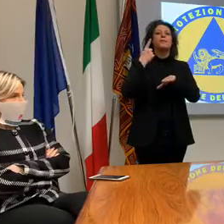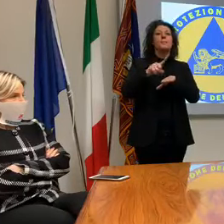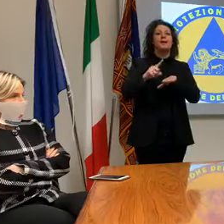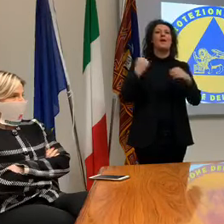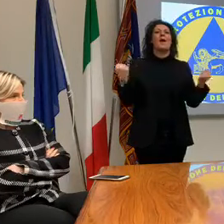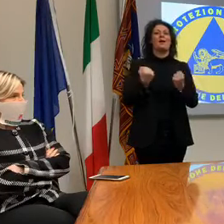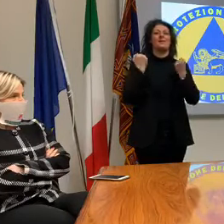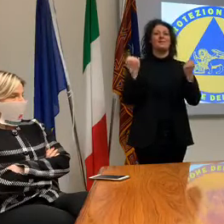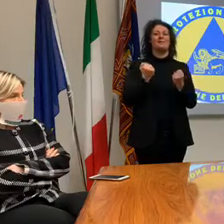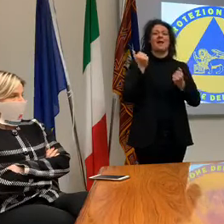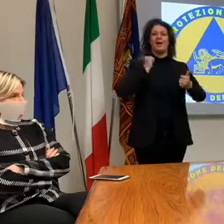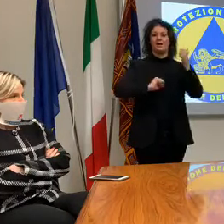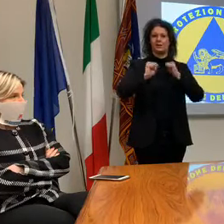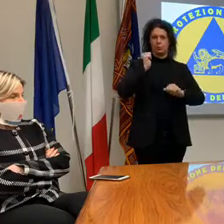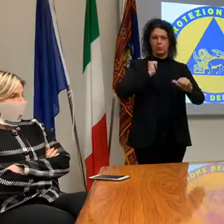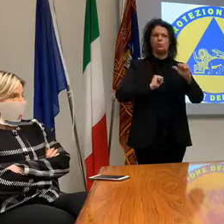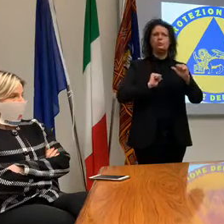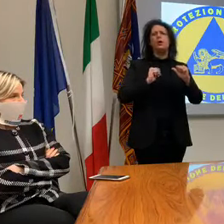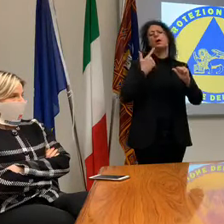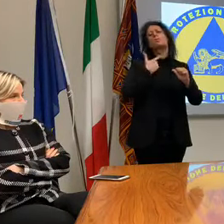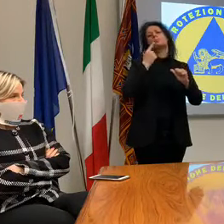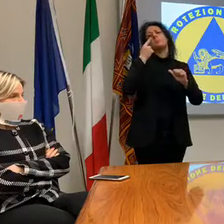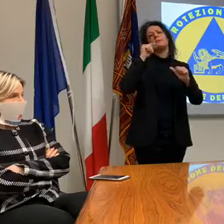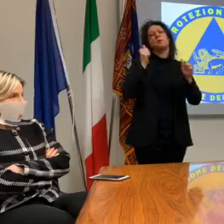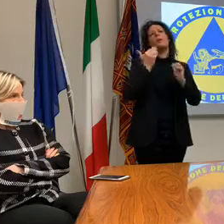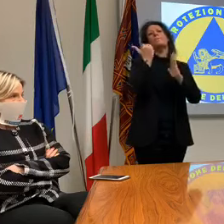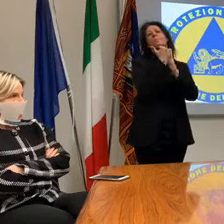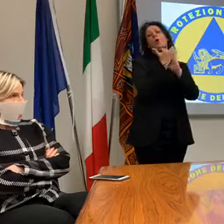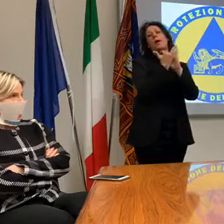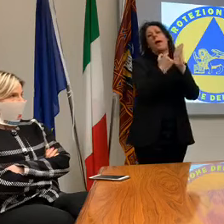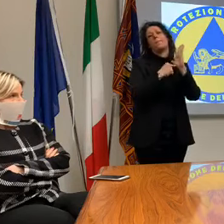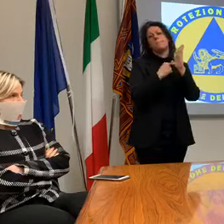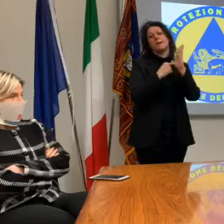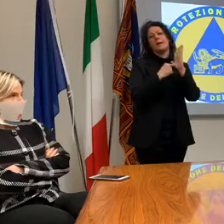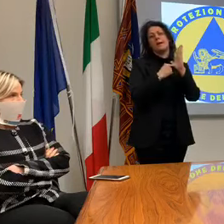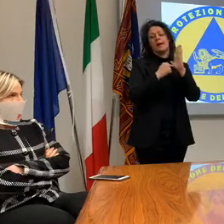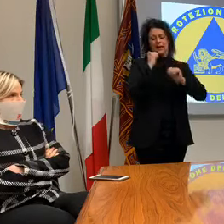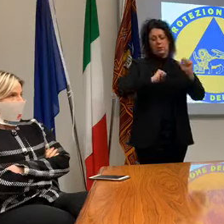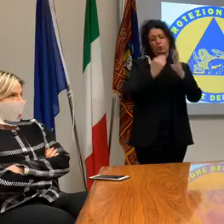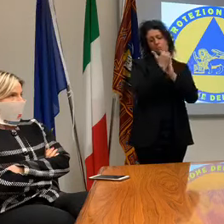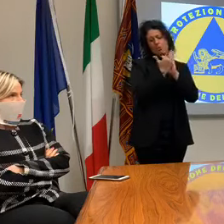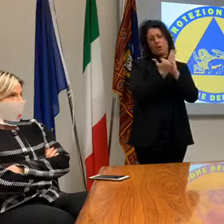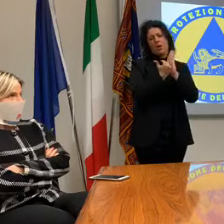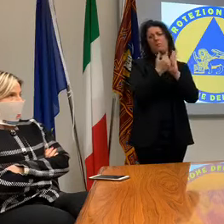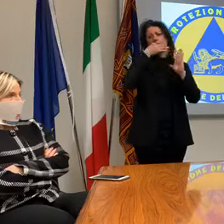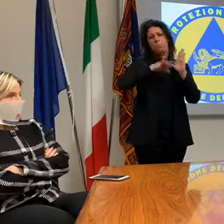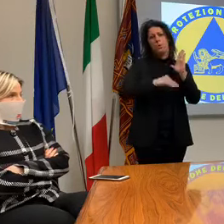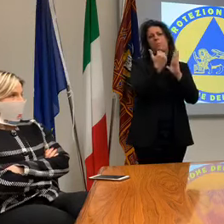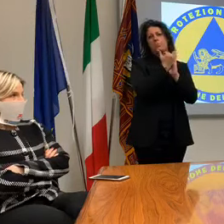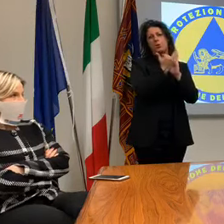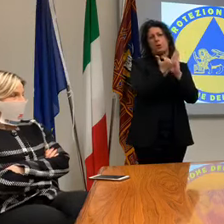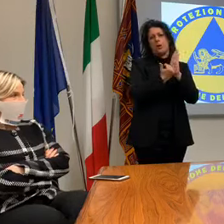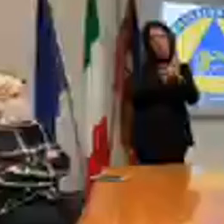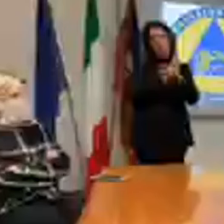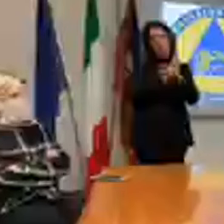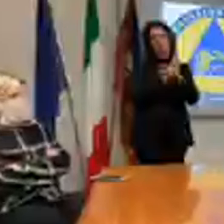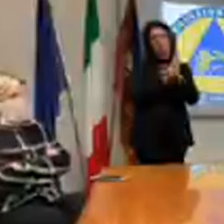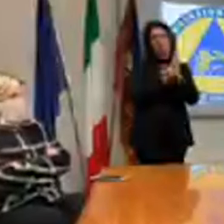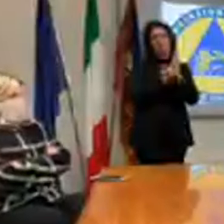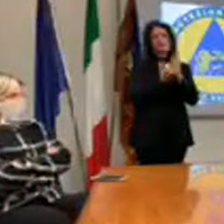chirurgiche in elezione, cioè programmate, che si possono programmare, e che so, l'operare il